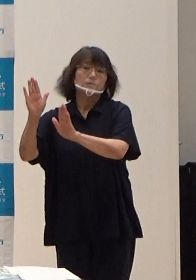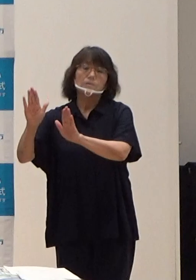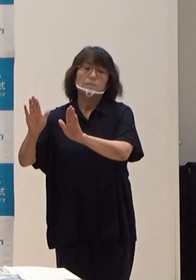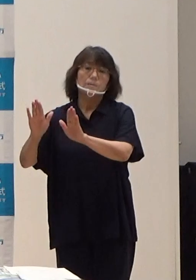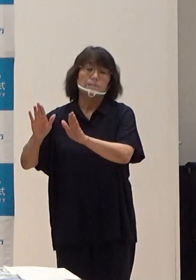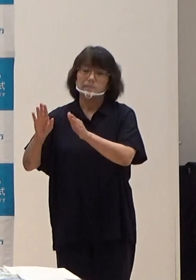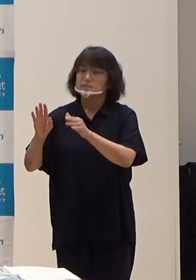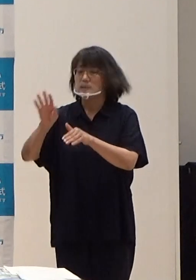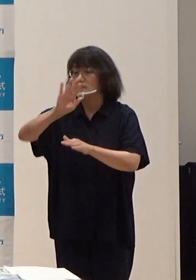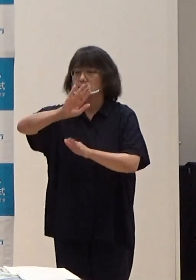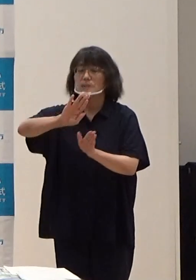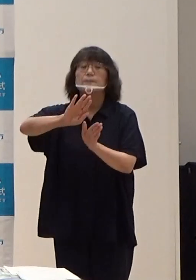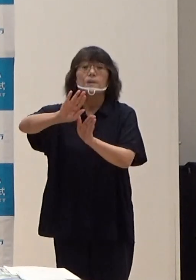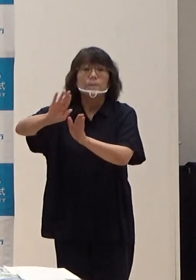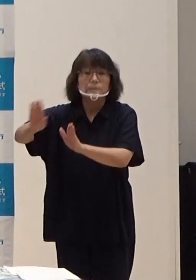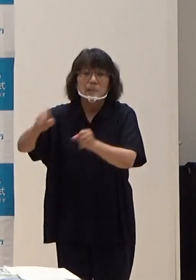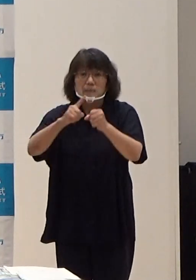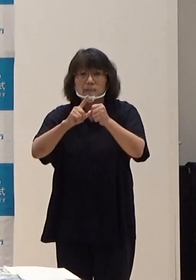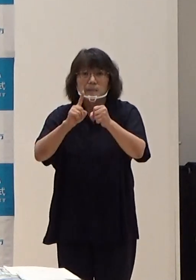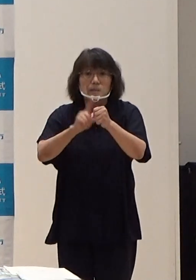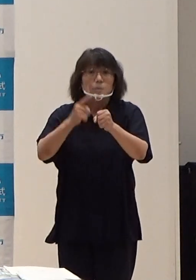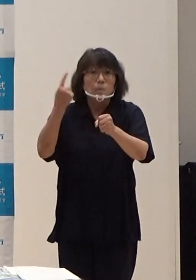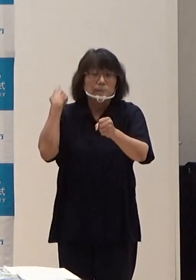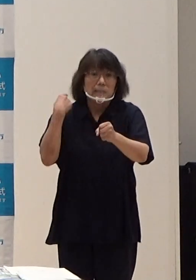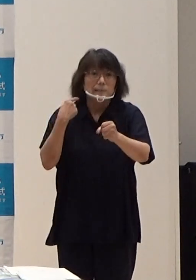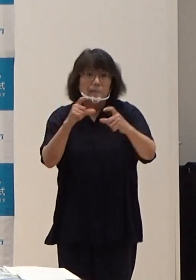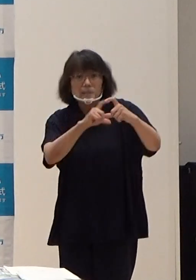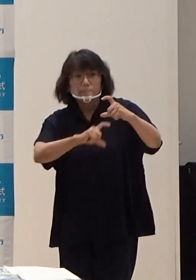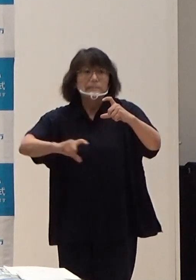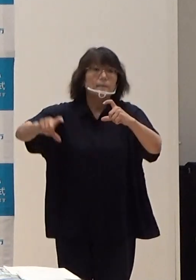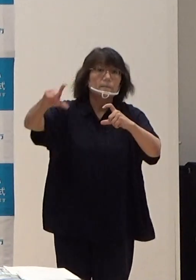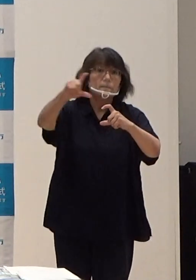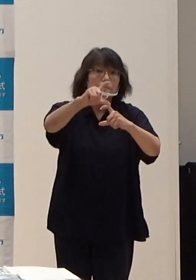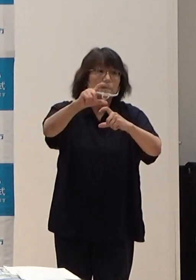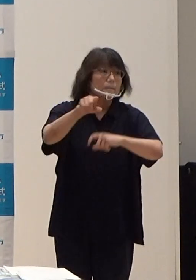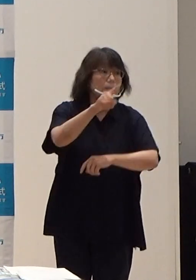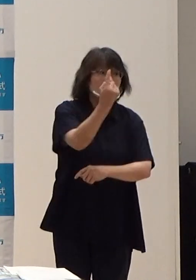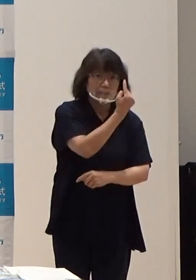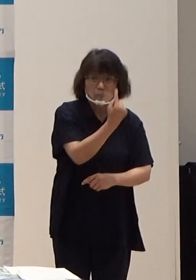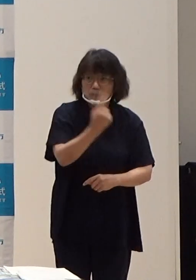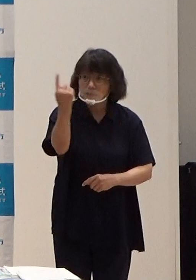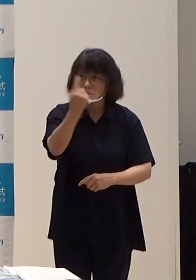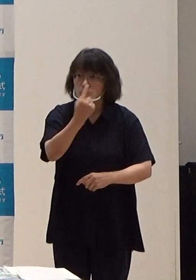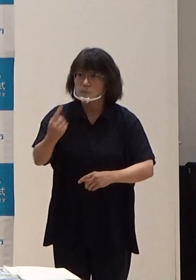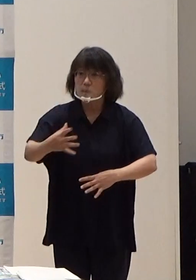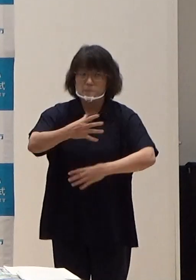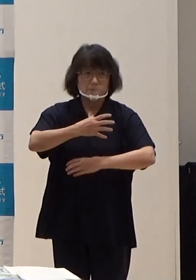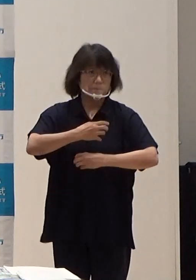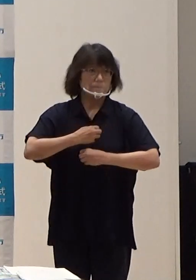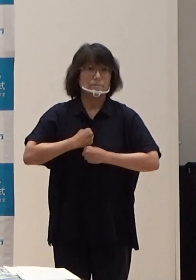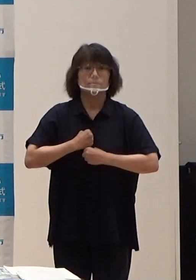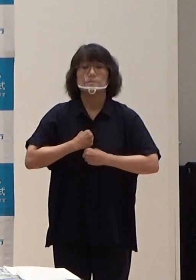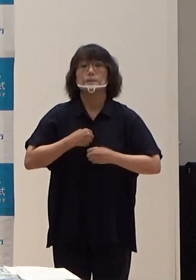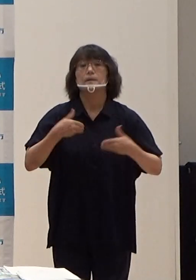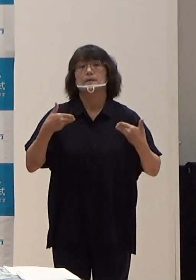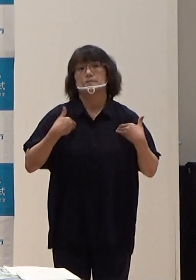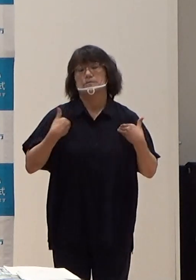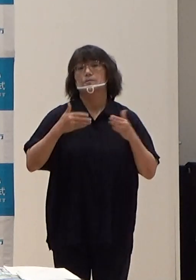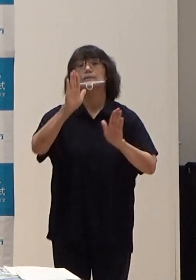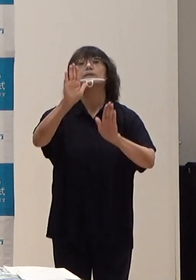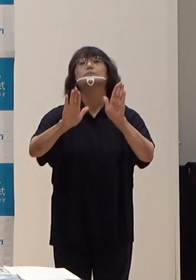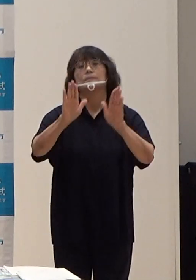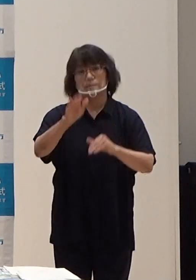上にですね罹患対策にお一人お一人ご注意いただくということが必要になっている状況でござい